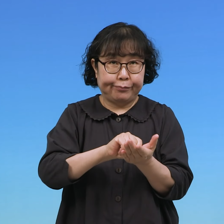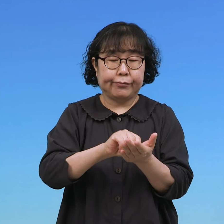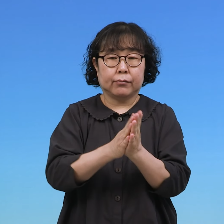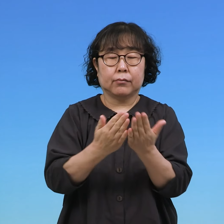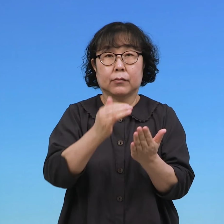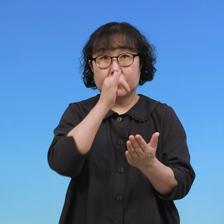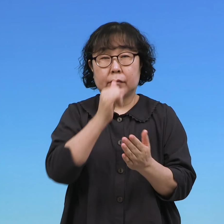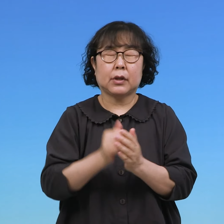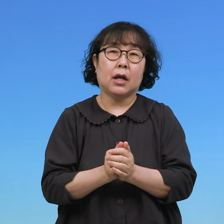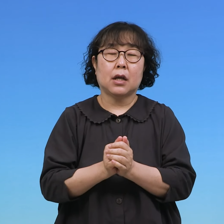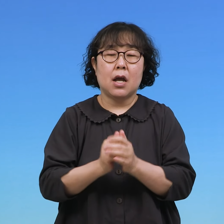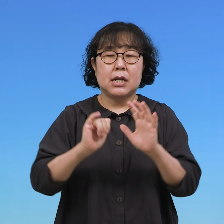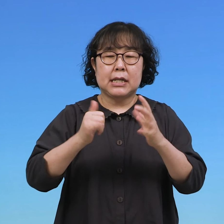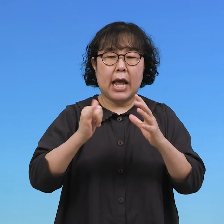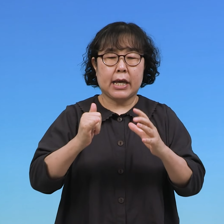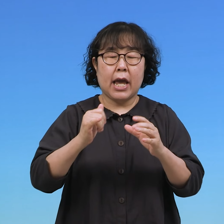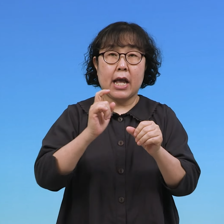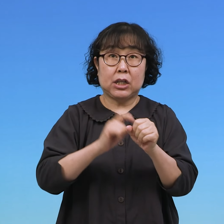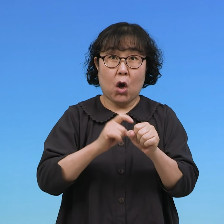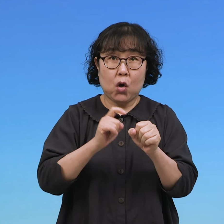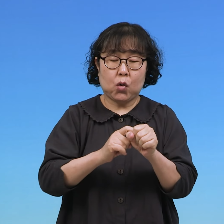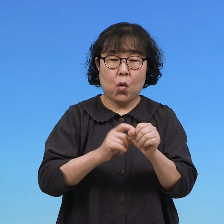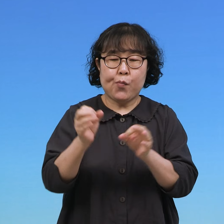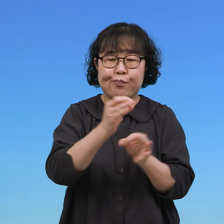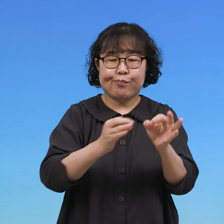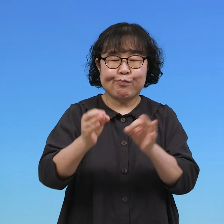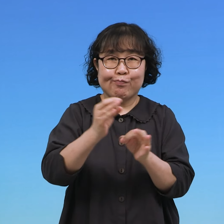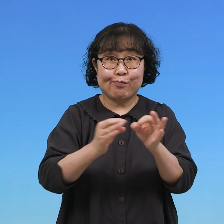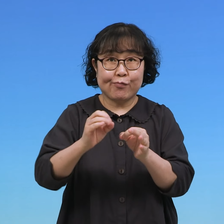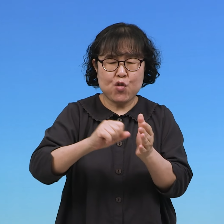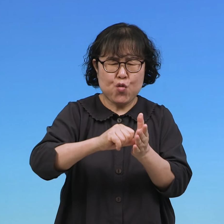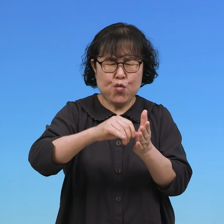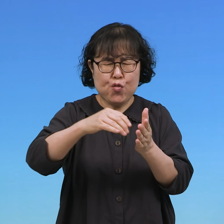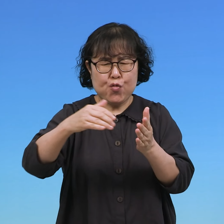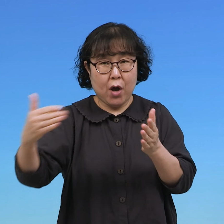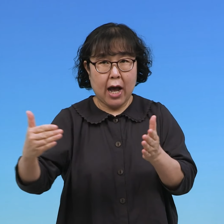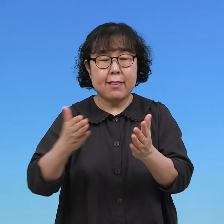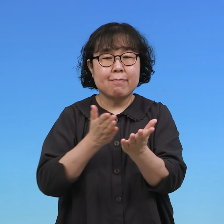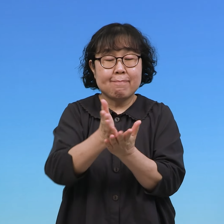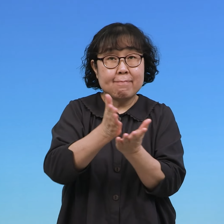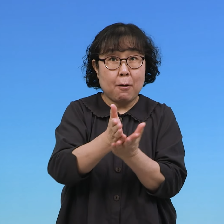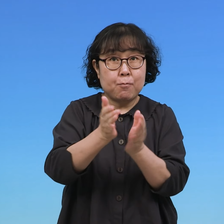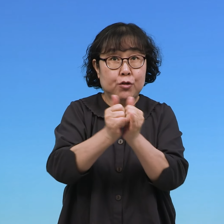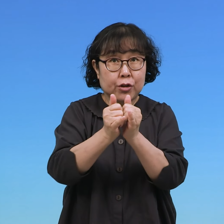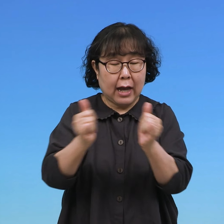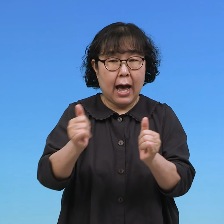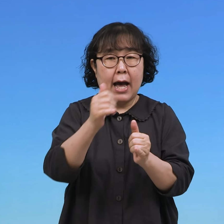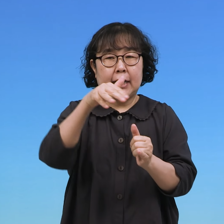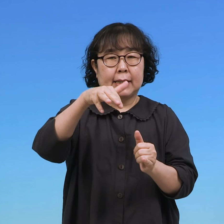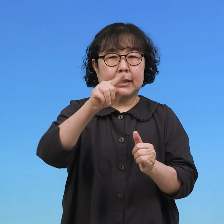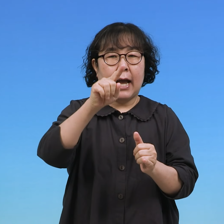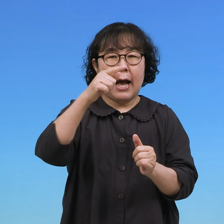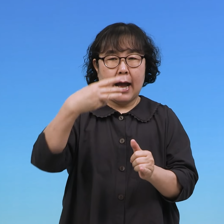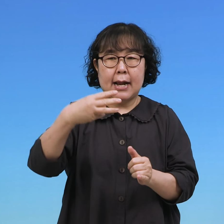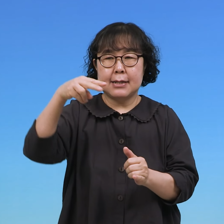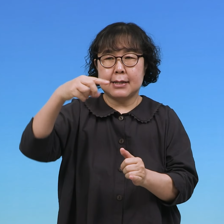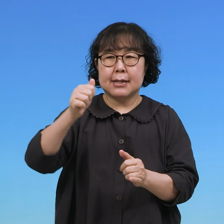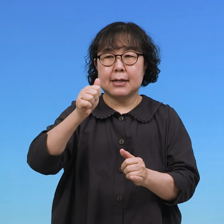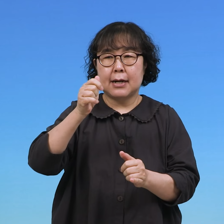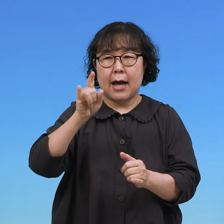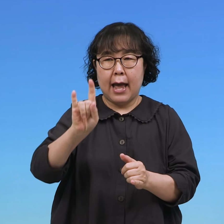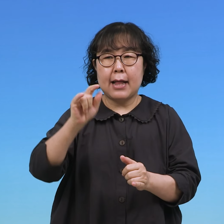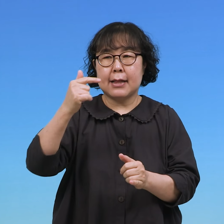있는데요. 세계적인 경영 사상가로 알려진 찰스 핸디라는 분이 쓴 책입니다. 근데 제가 이